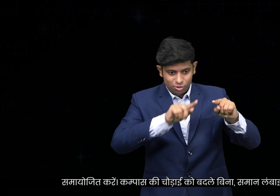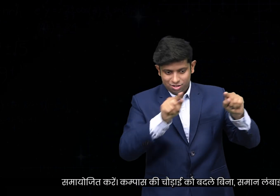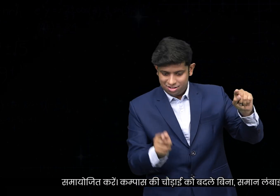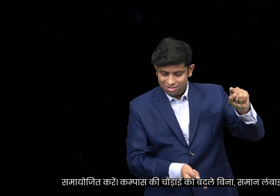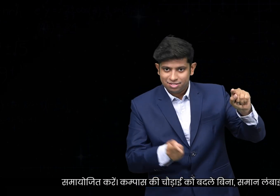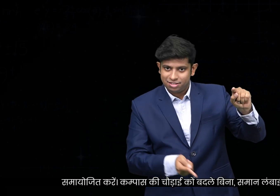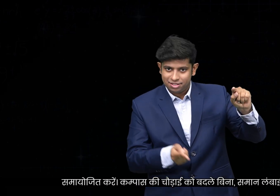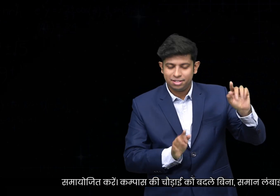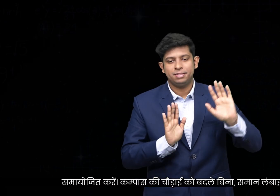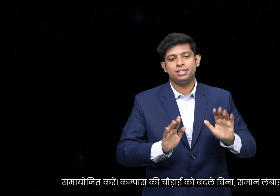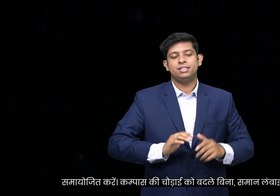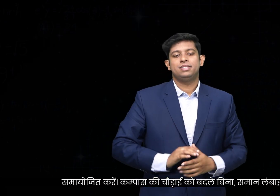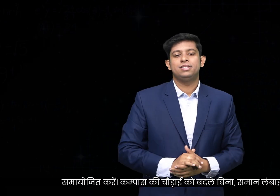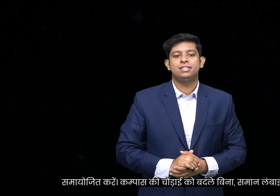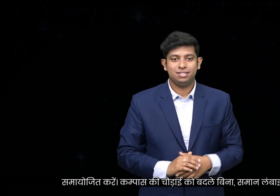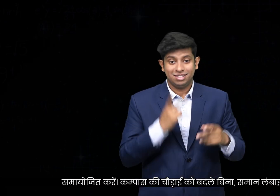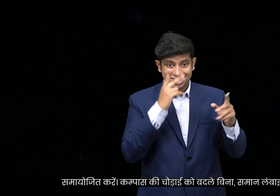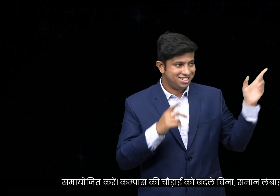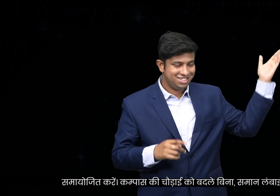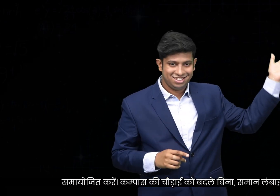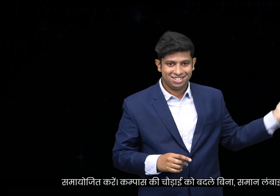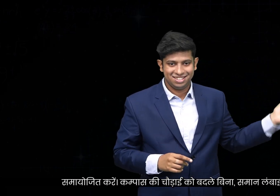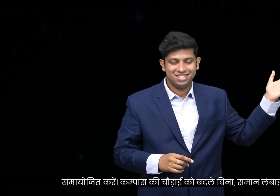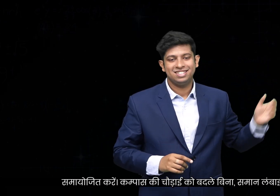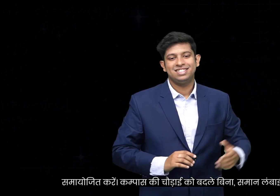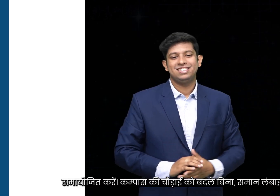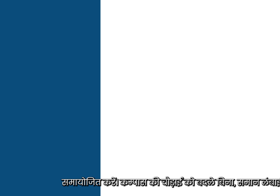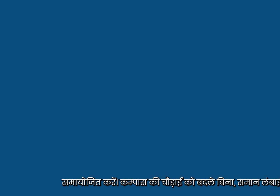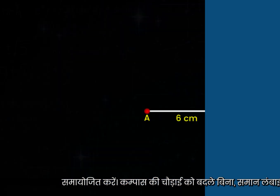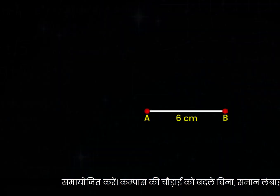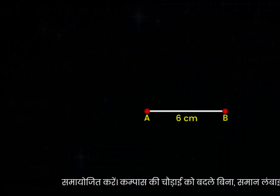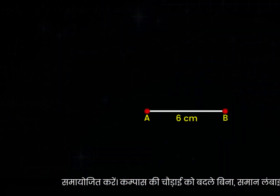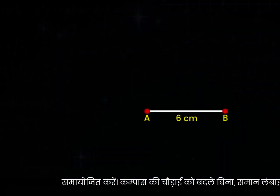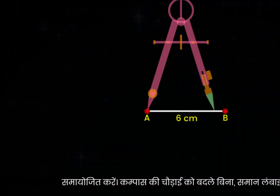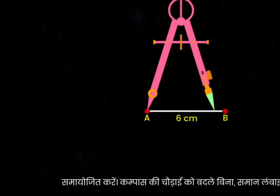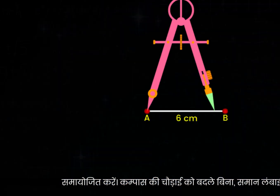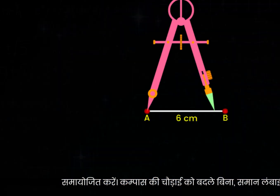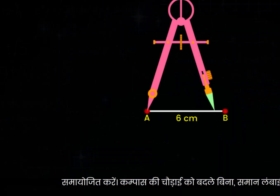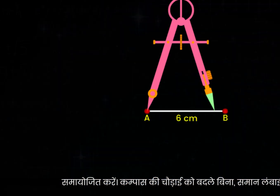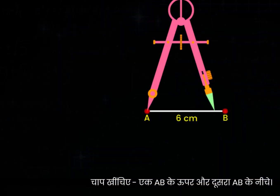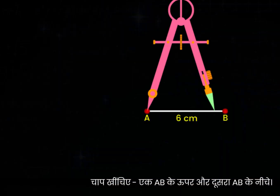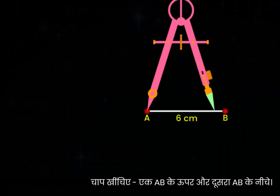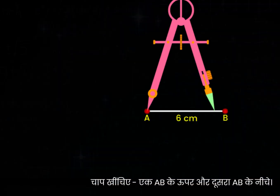कंपास की चौड़ाई को बदले बिना समान लंबाई के 2 चाप